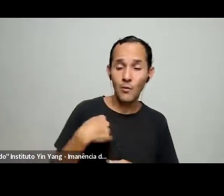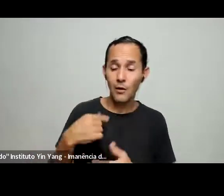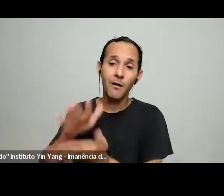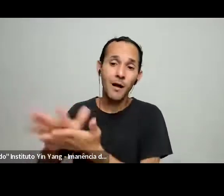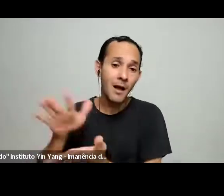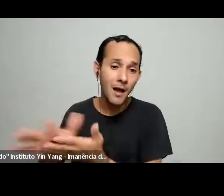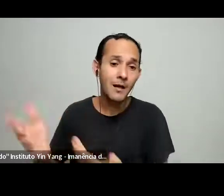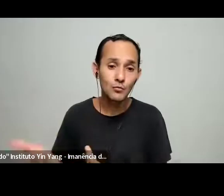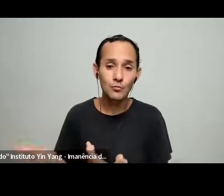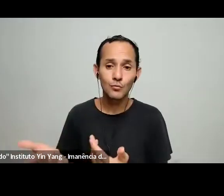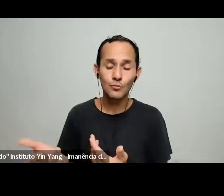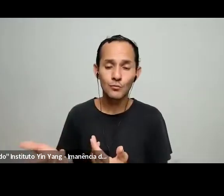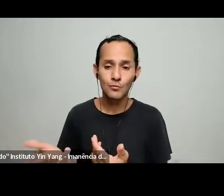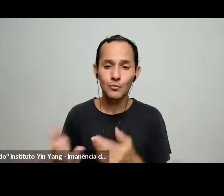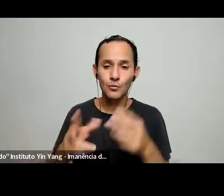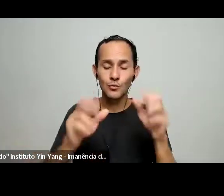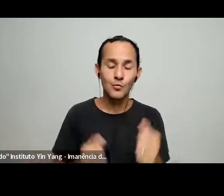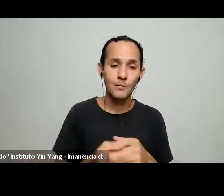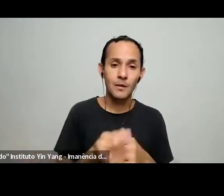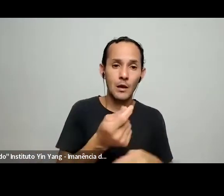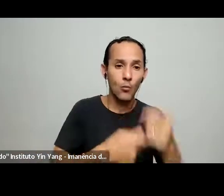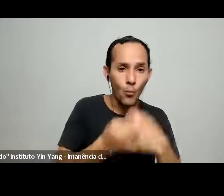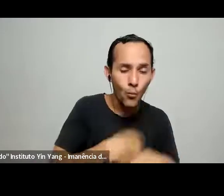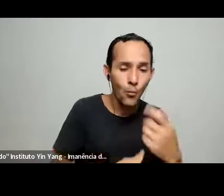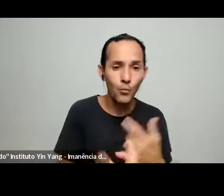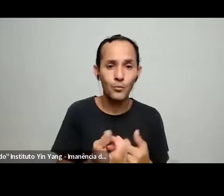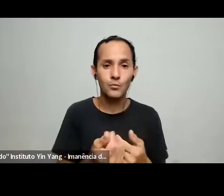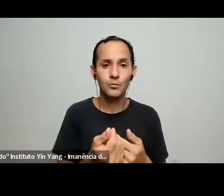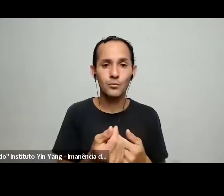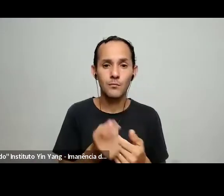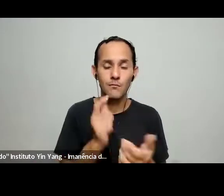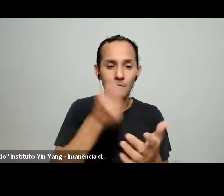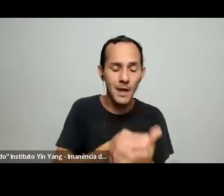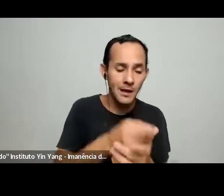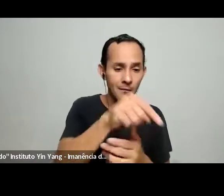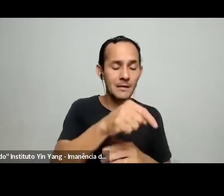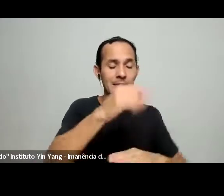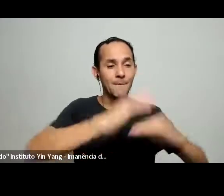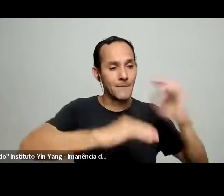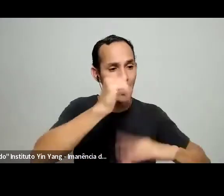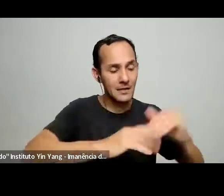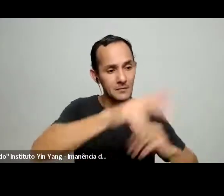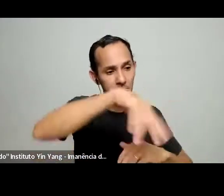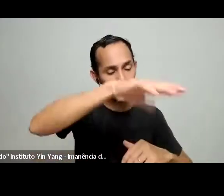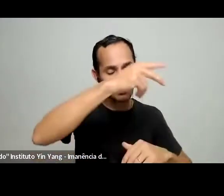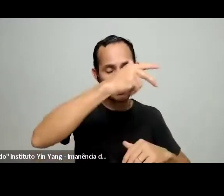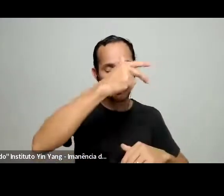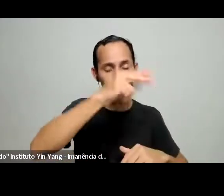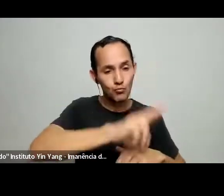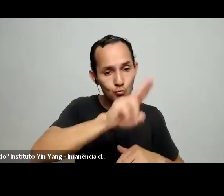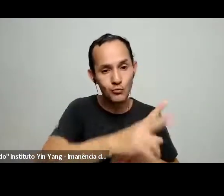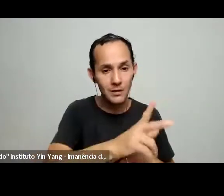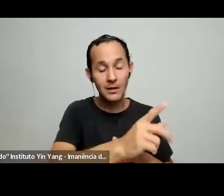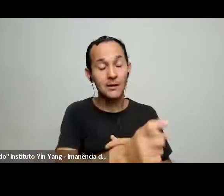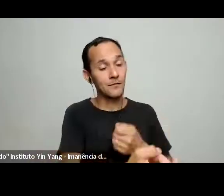gasto de recurso, né, para que essa prática seja usada